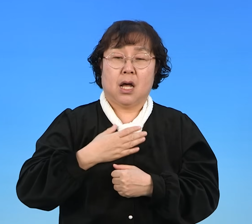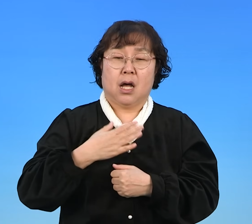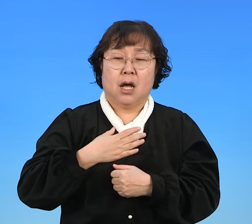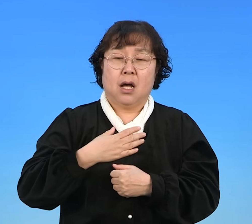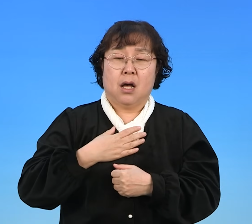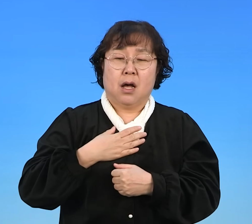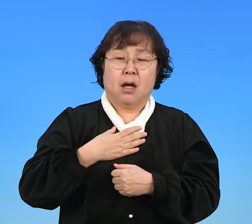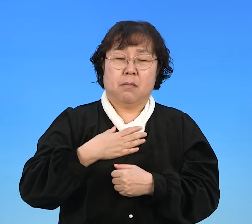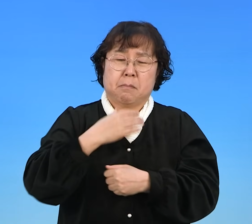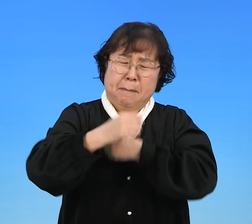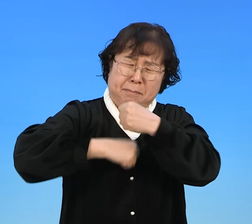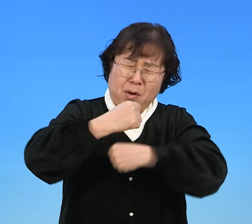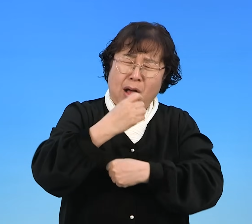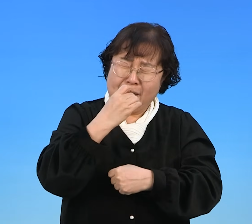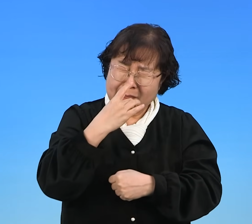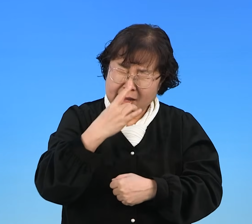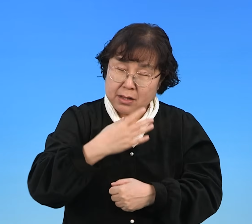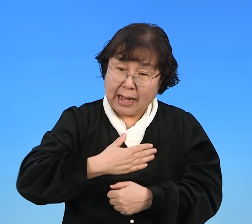남는 거 아니겠습니까?